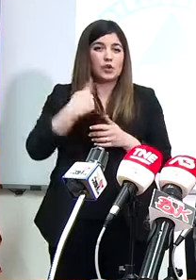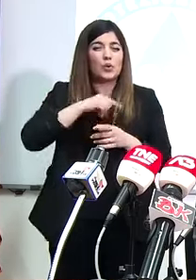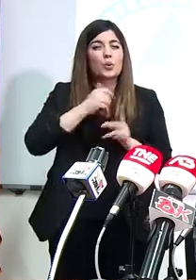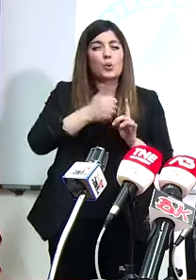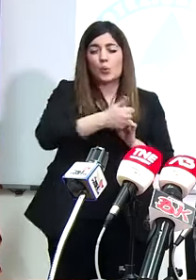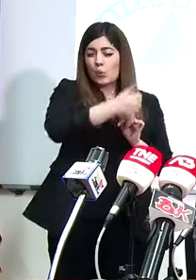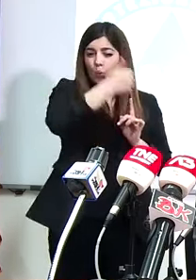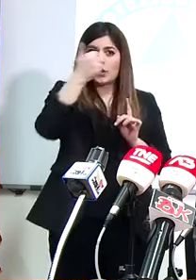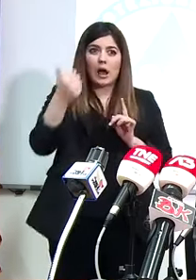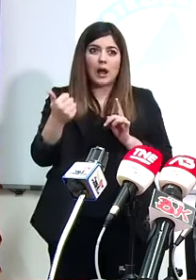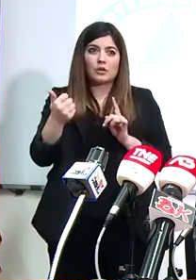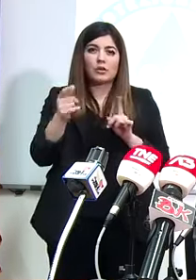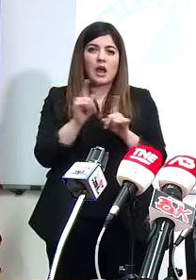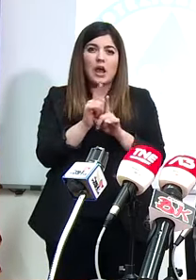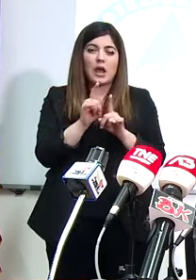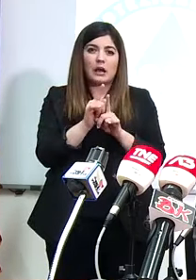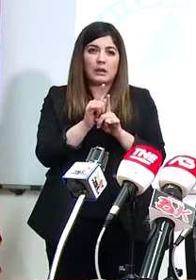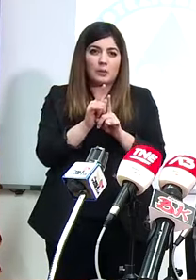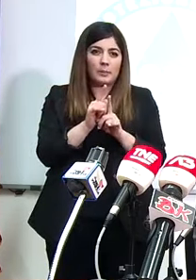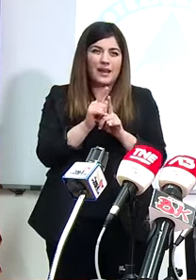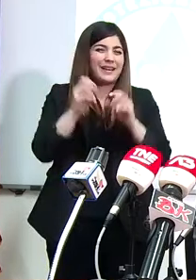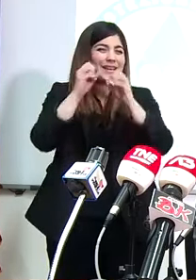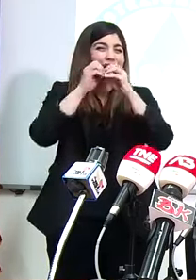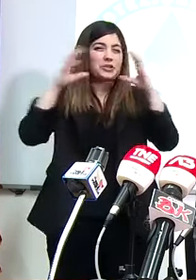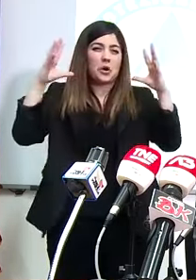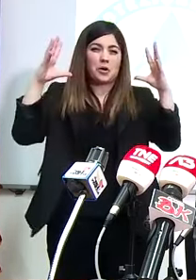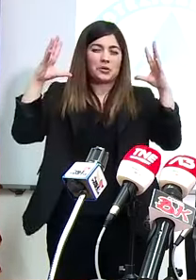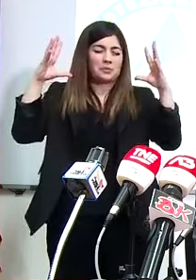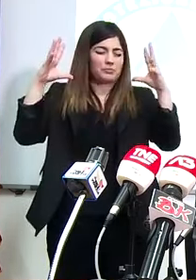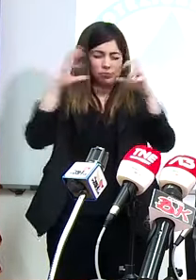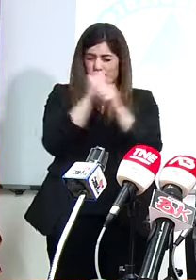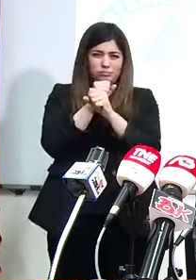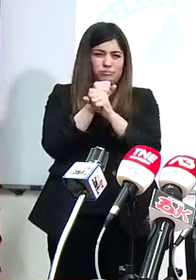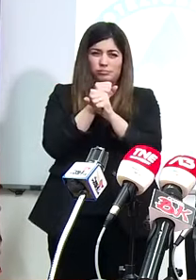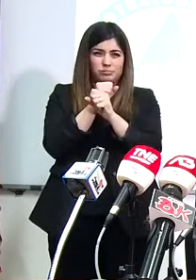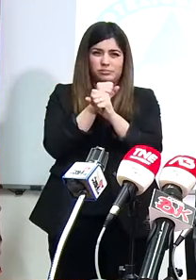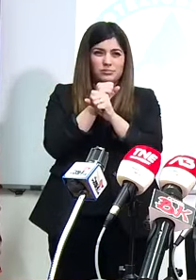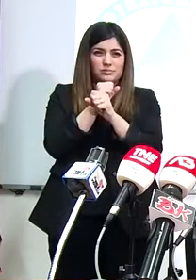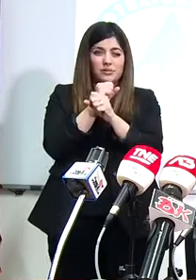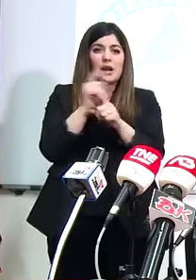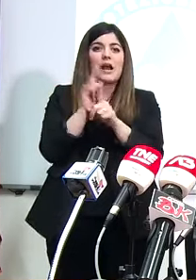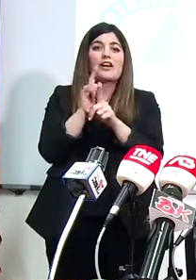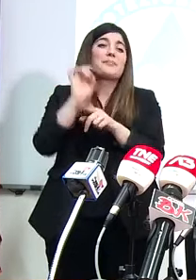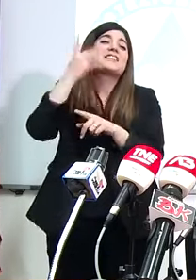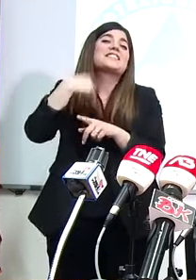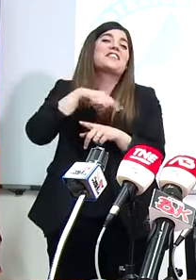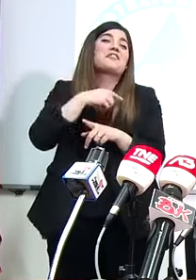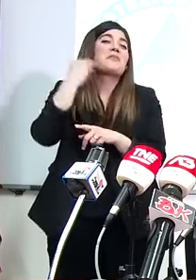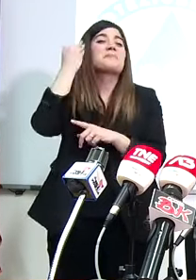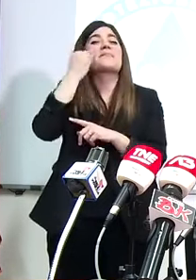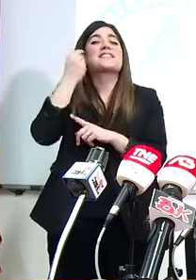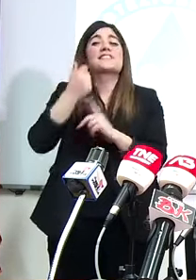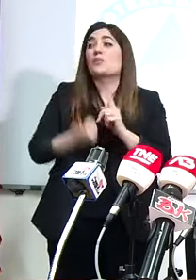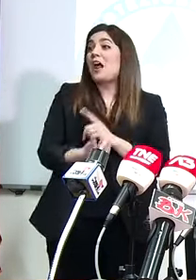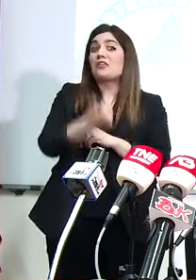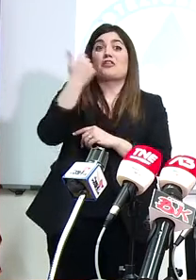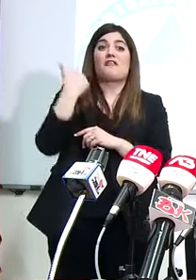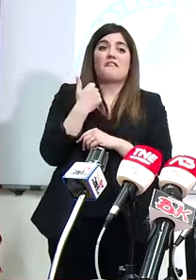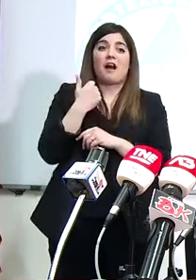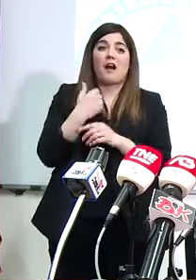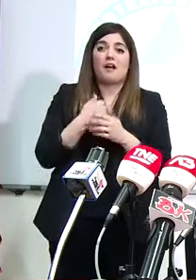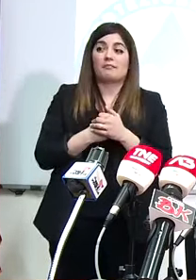tradotto in un incubo e un anno che se qualcuno avesse iniziato a prospettarsi un anno fa avremmo detto guarda rinchiudi questo